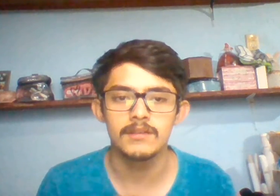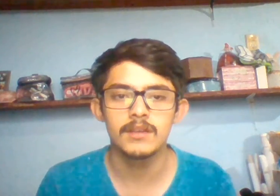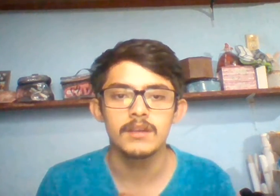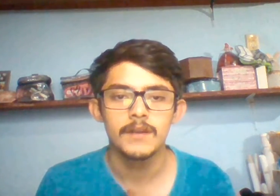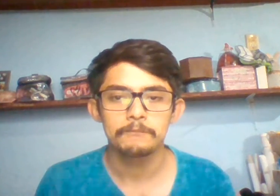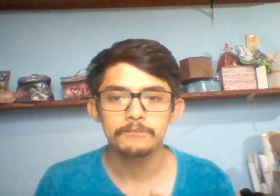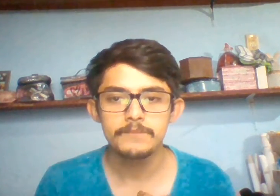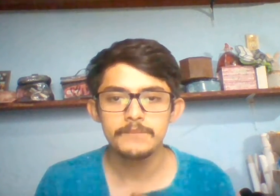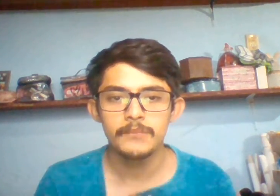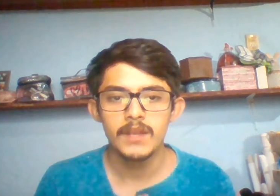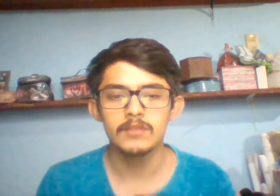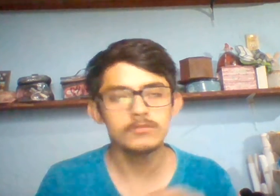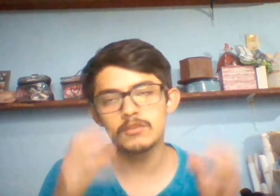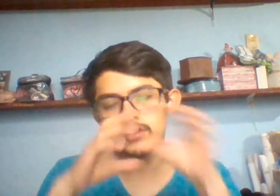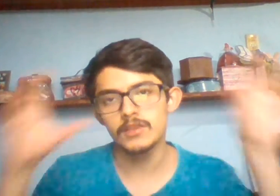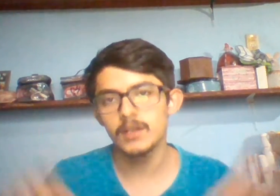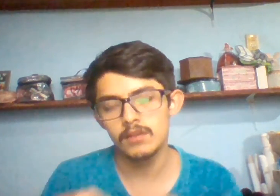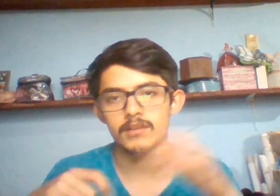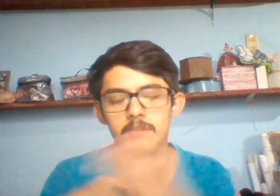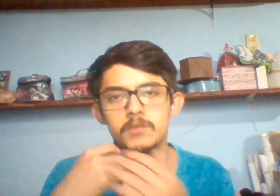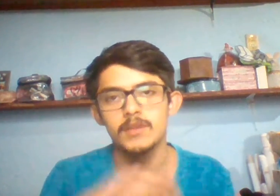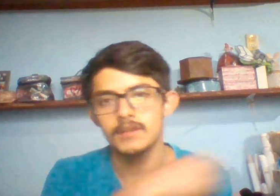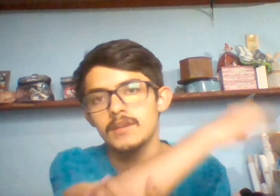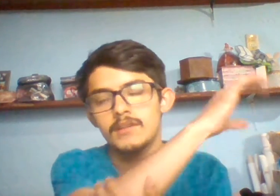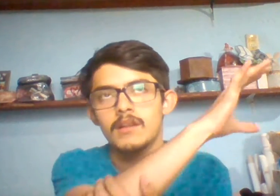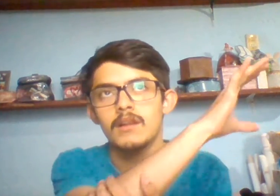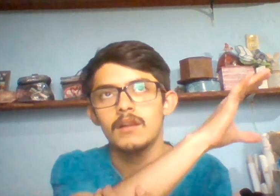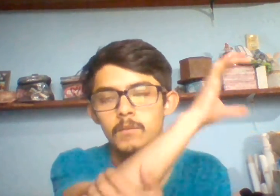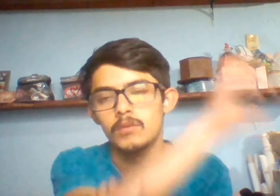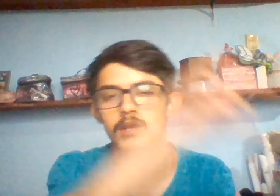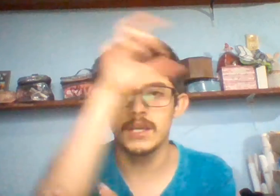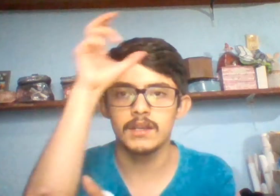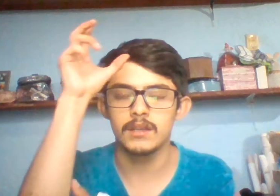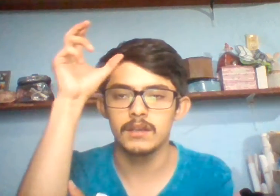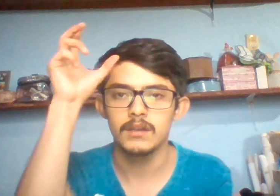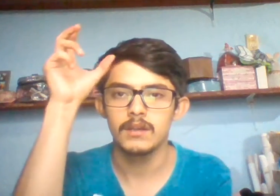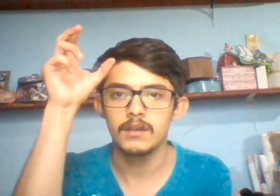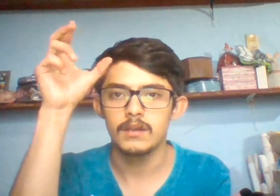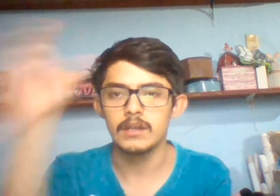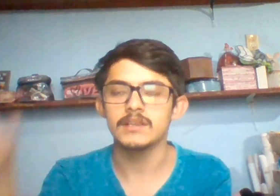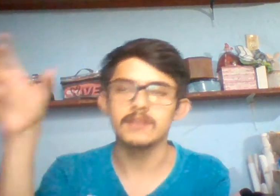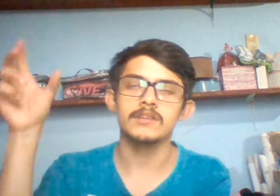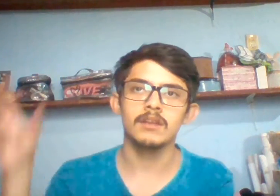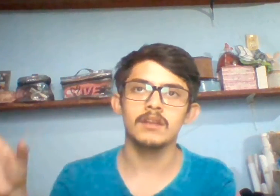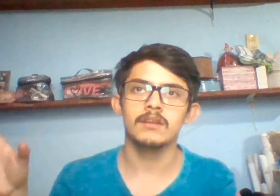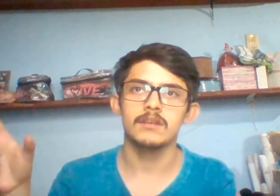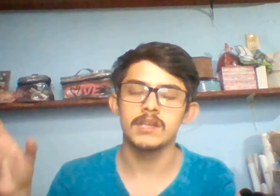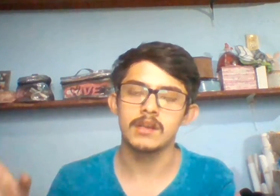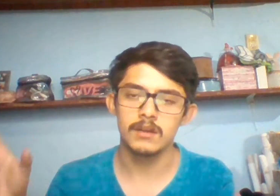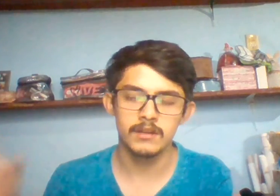que en un circuito cerrado, que sabemos que es el voltaje, la intensidad y el